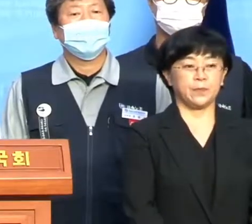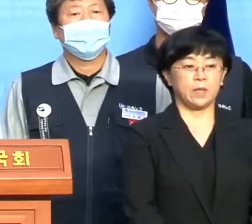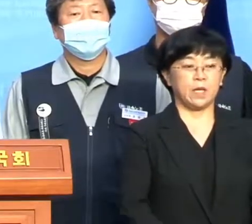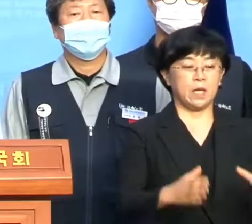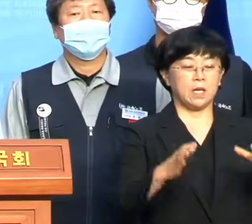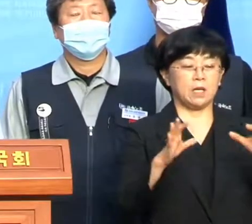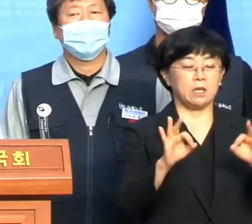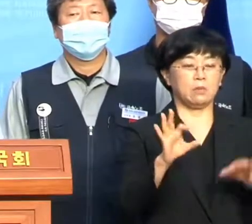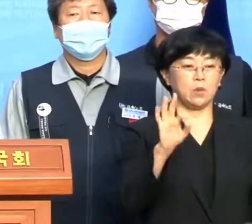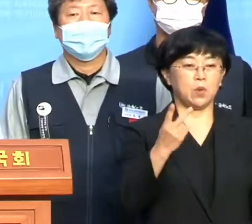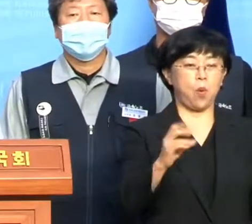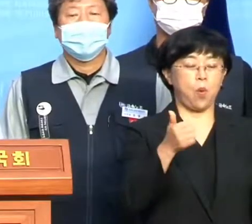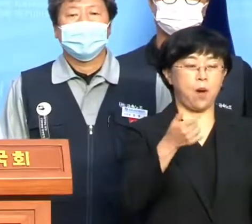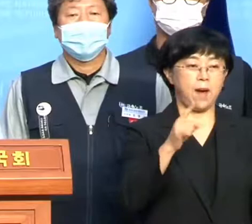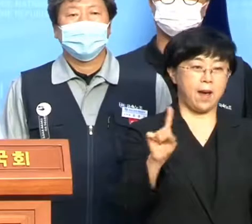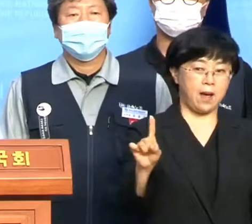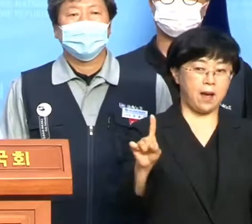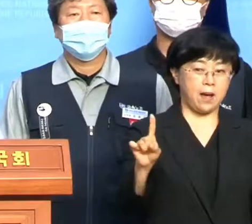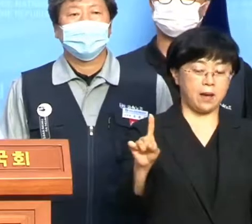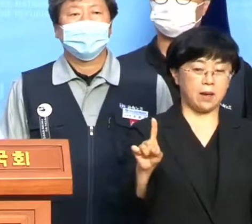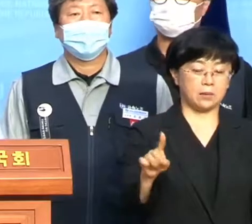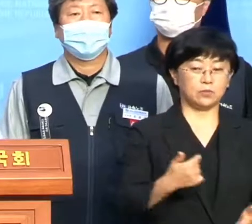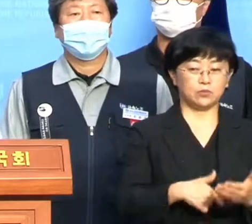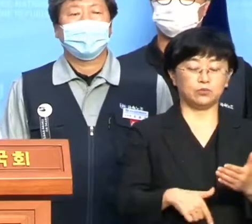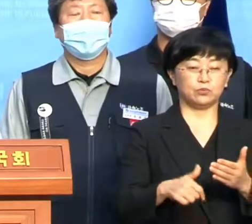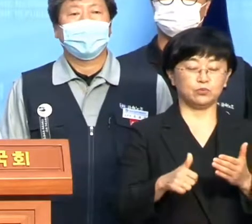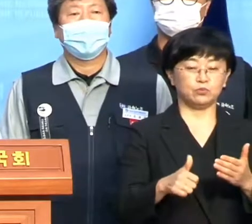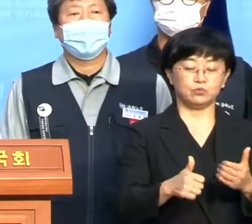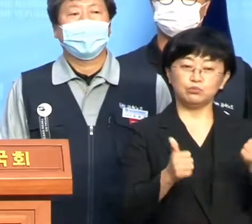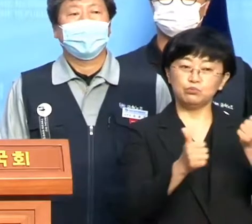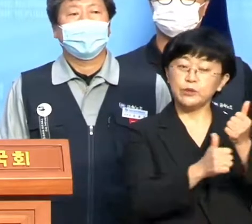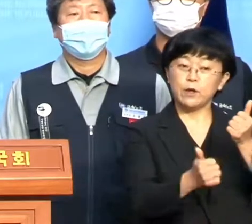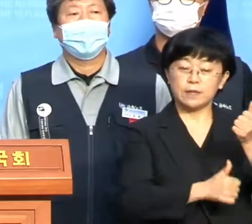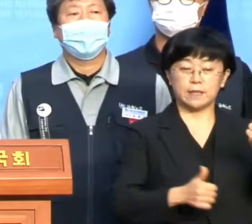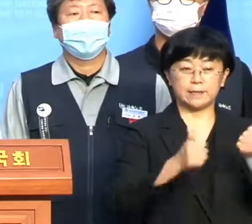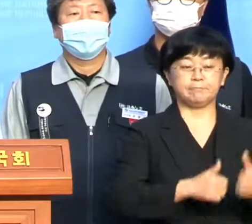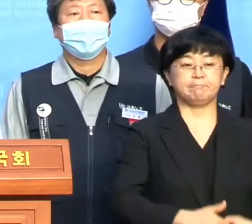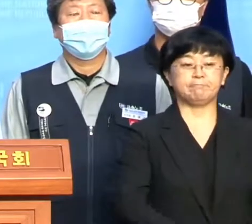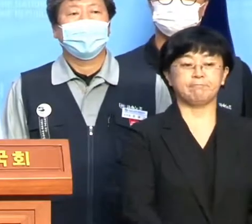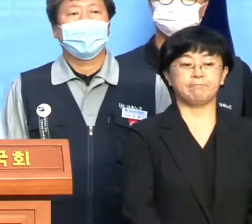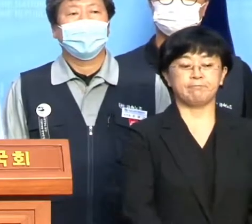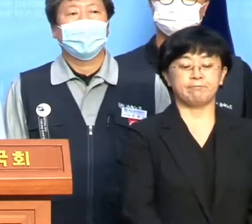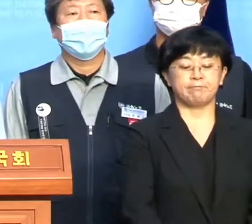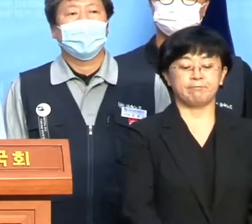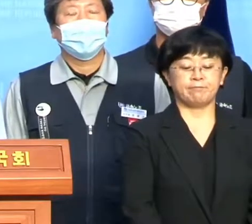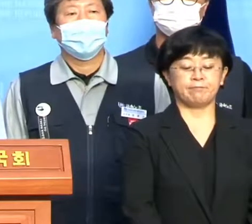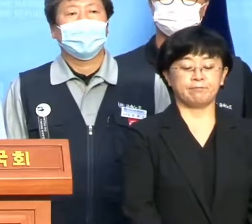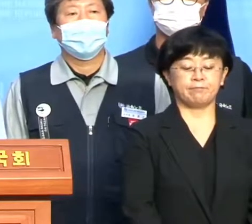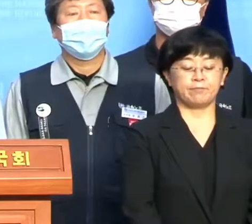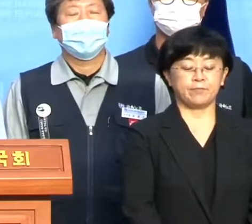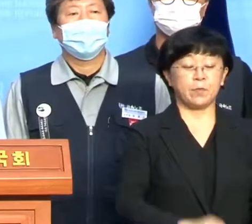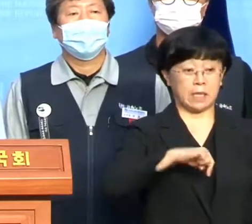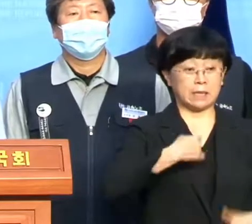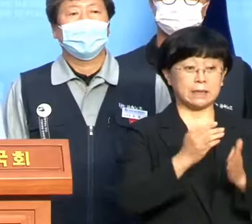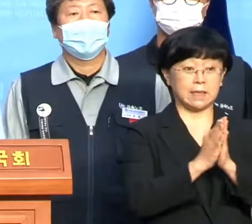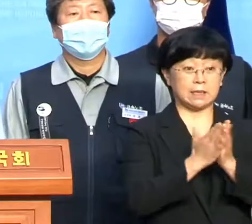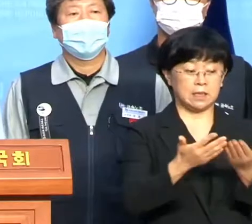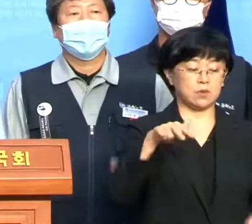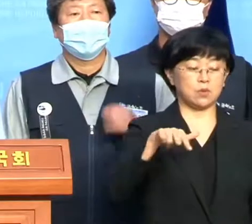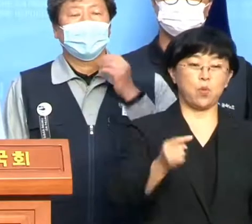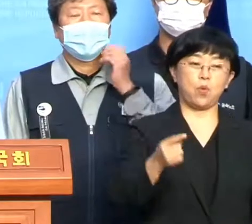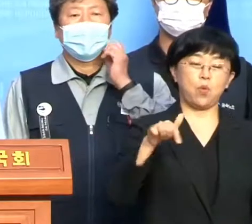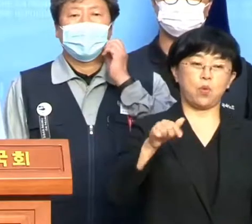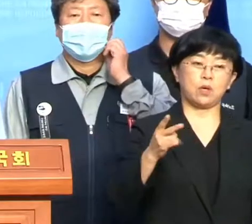김용화 금속노조 수록 부원장님 함께 하고 있습니다 그리고 당사자 이기도 합니다 조경